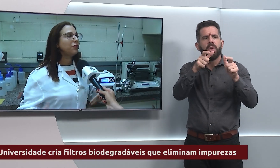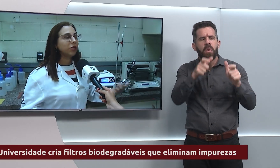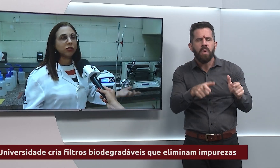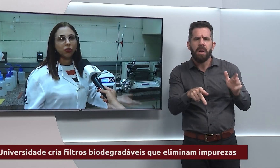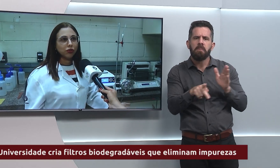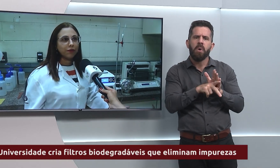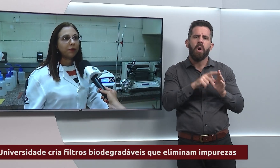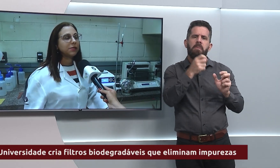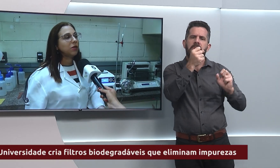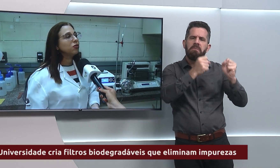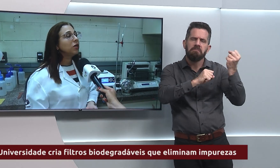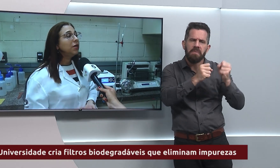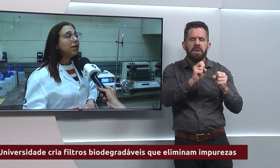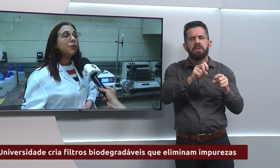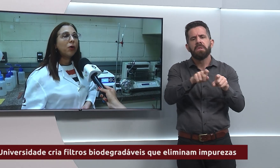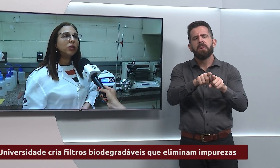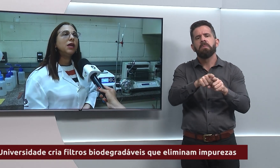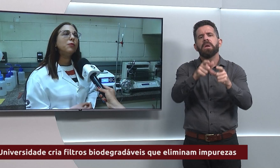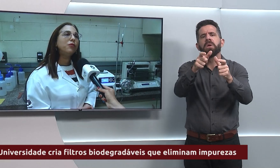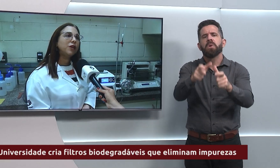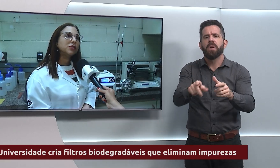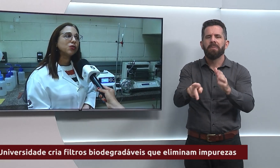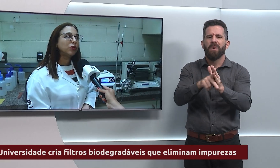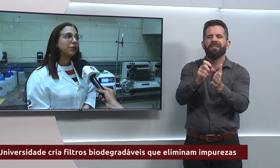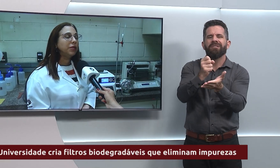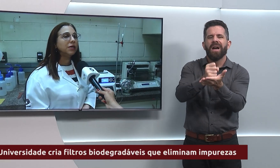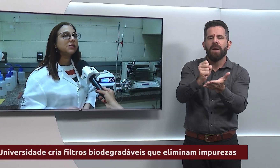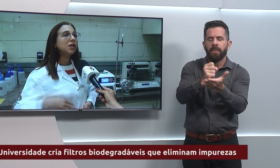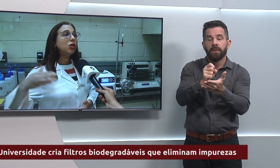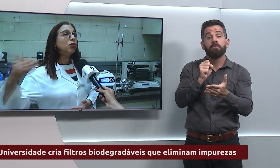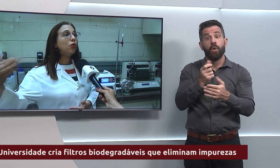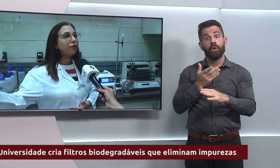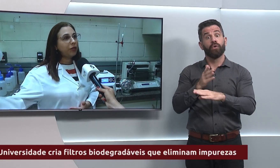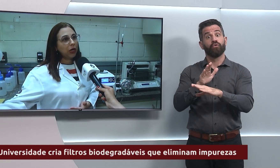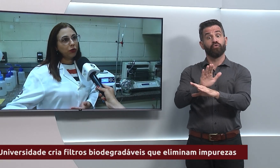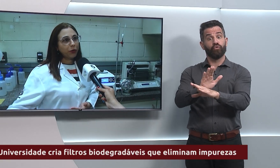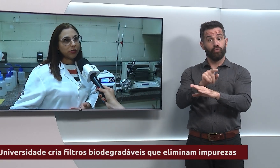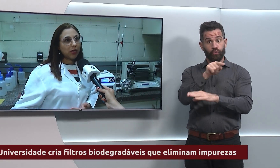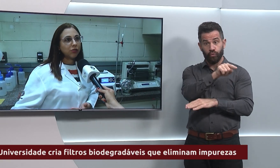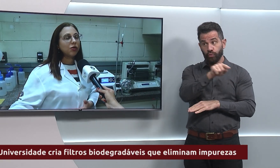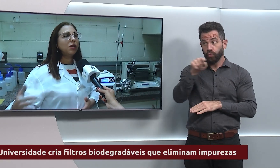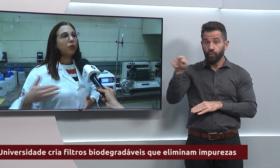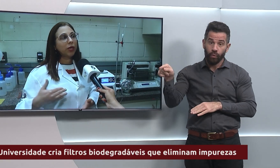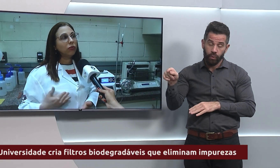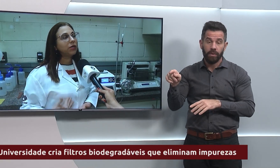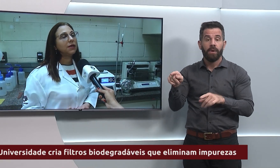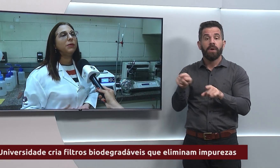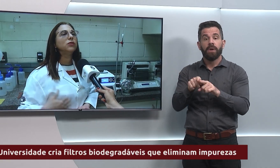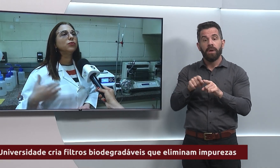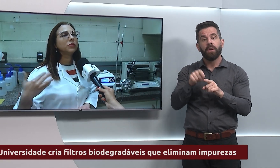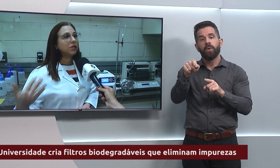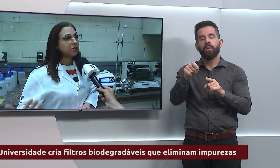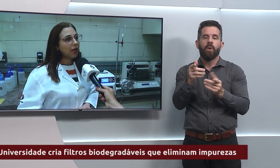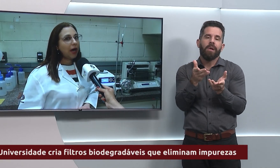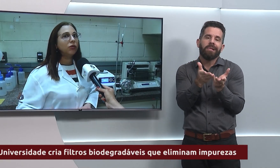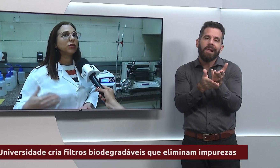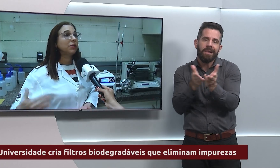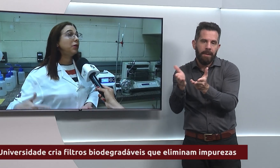de indústria farmacêutica, que podem remover esses contaminantes no final do processo, porque é um tratamento terciário, é um tratamento